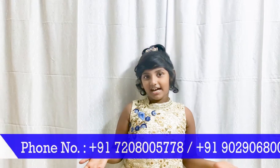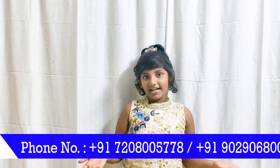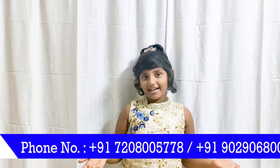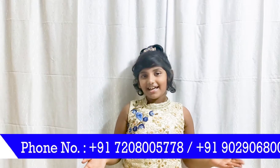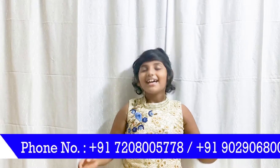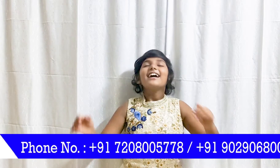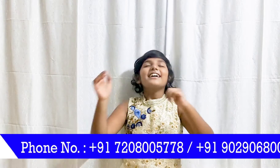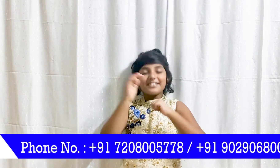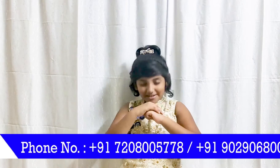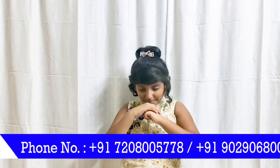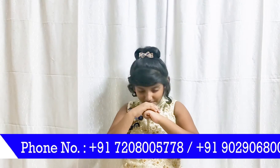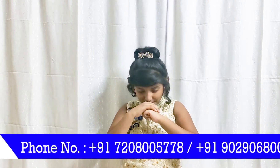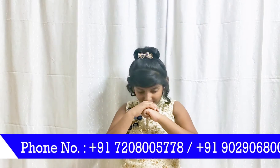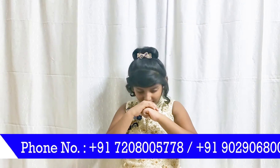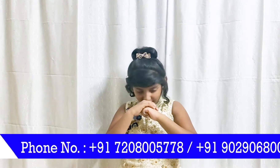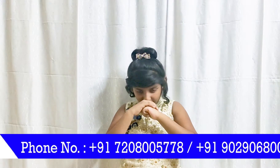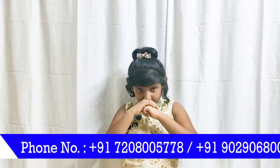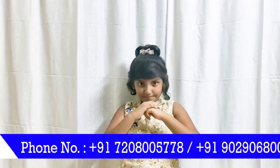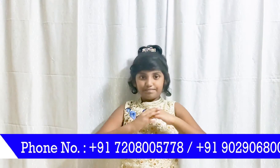நிந்திக்கிறவர்களுக்காக ஜெபம் பண்ணுங்கள்.